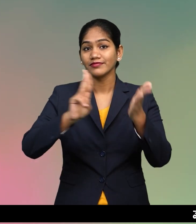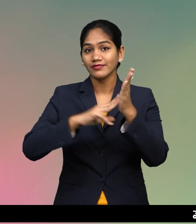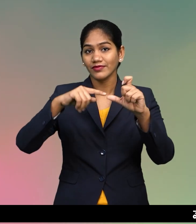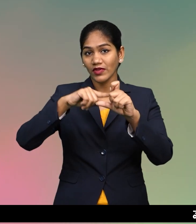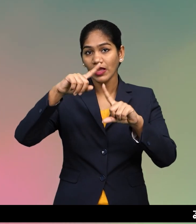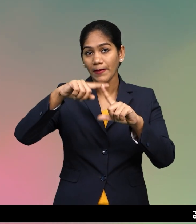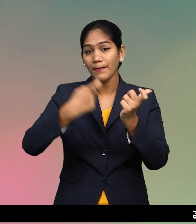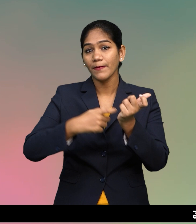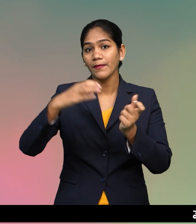మెట్రోపాలిటన్ సిటీ.